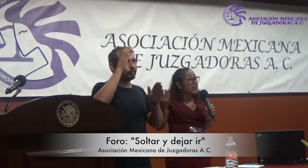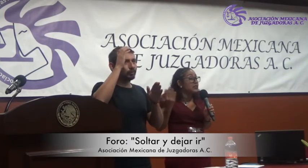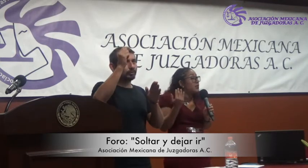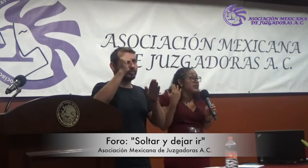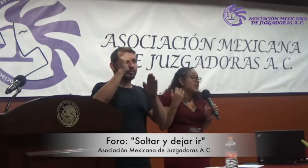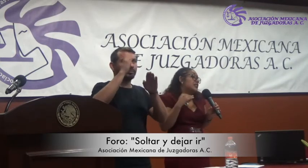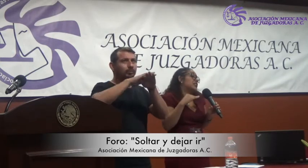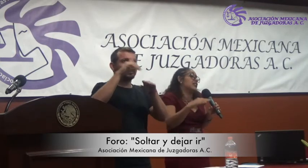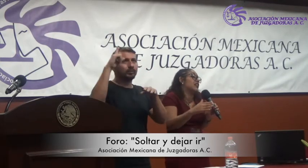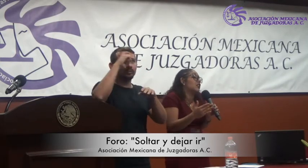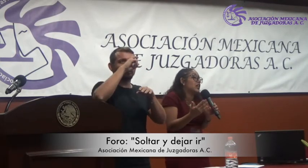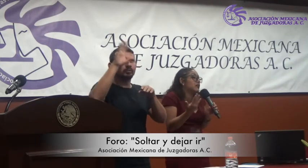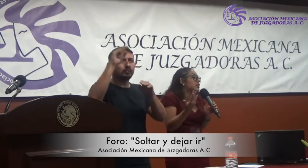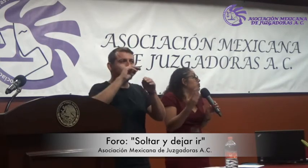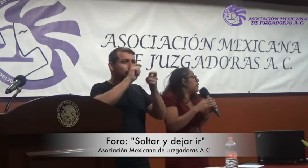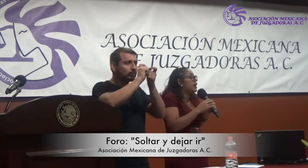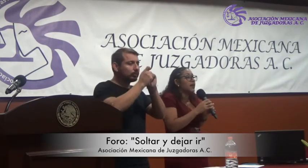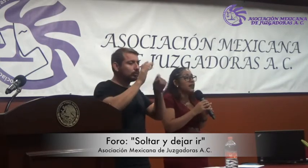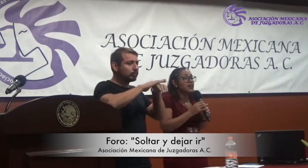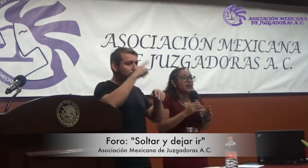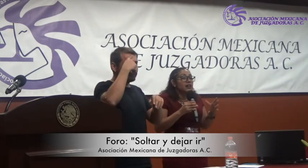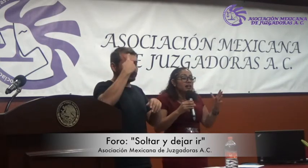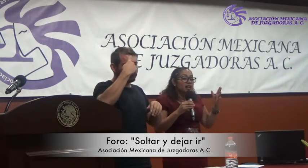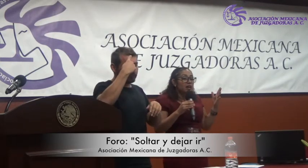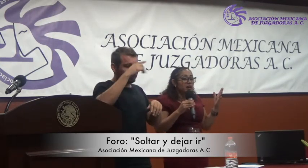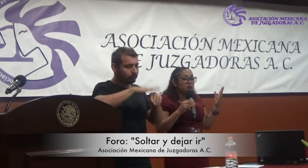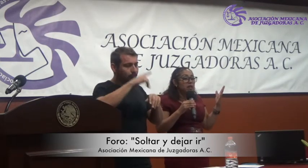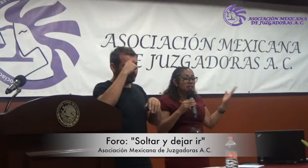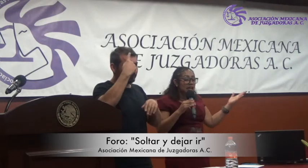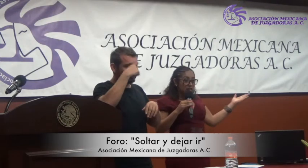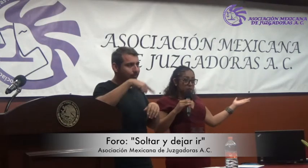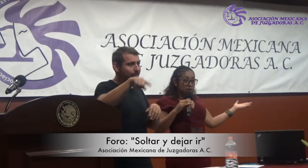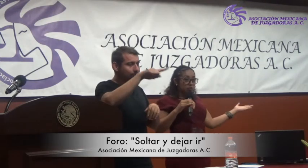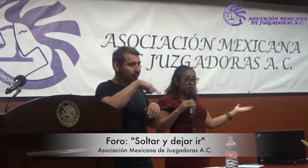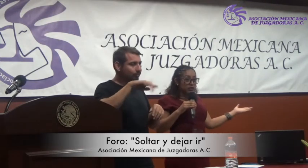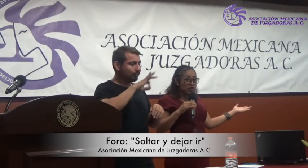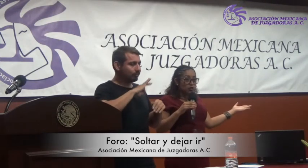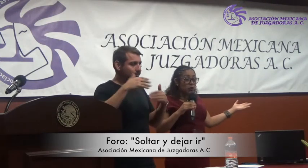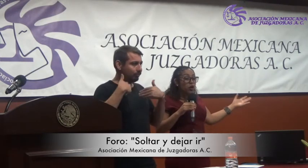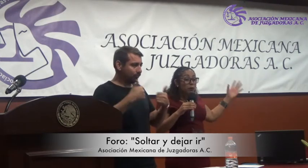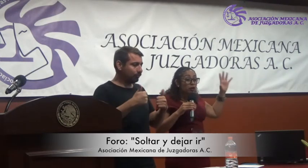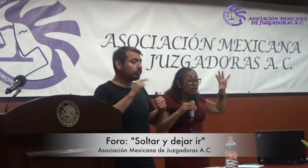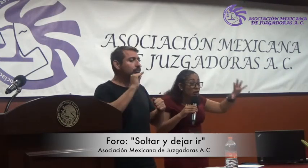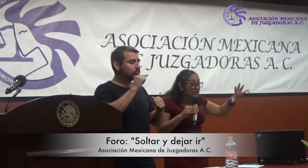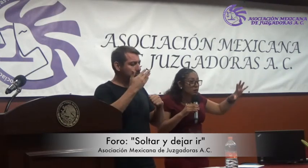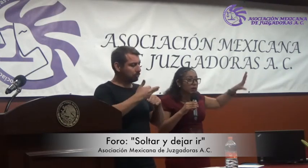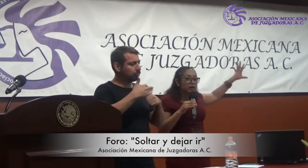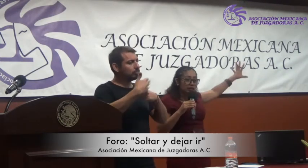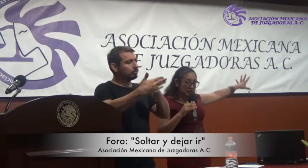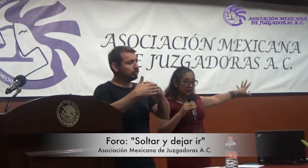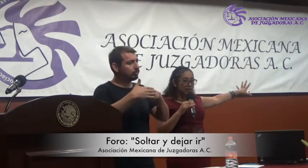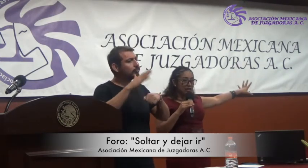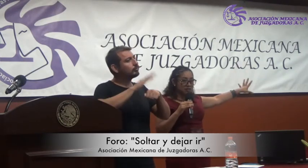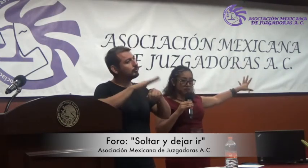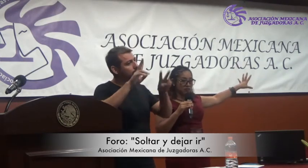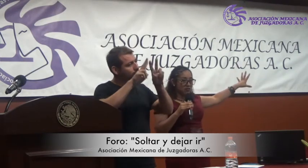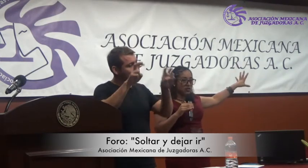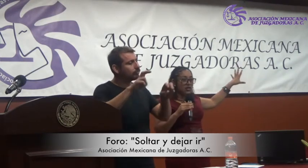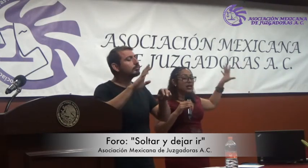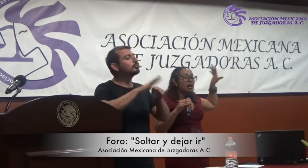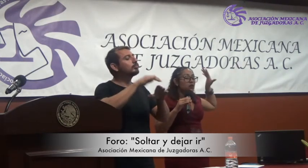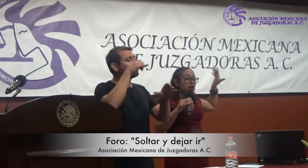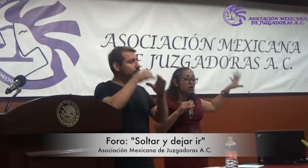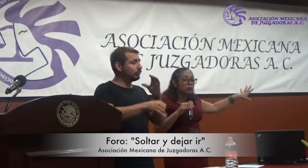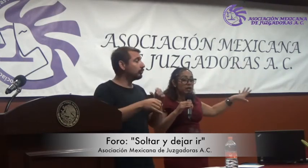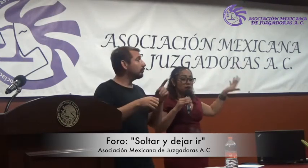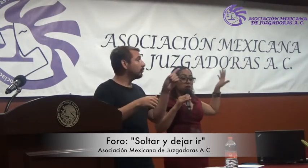como de ideas básicas y sentando las bases para que más adelante podamos entender un poco, pero quiero que sepan que existe esto